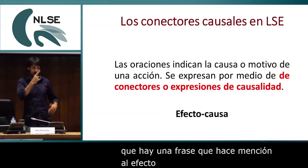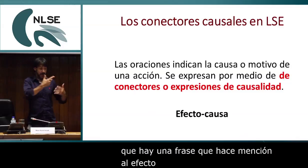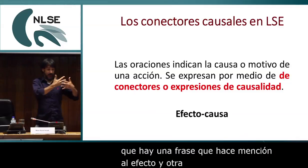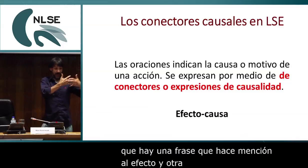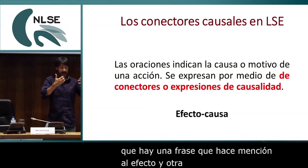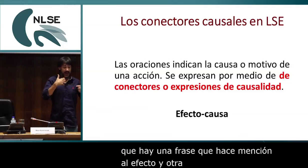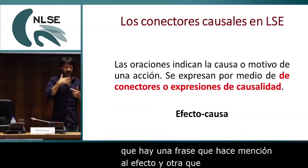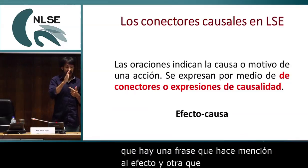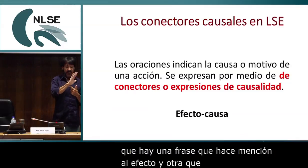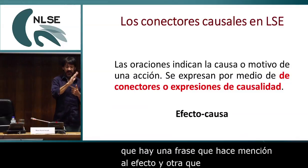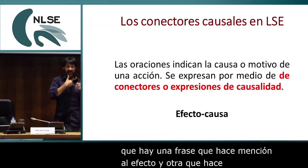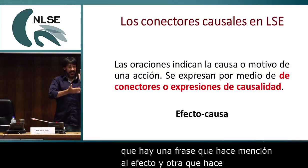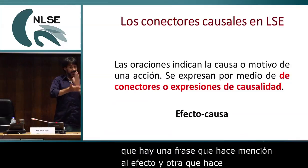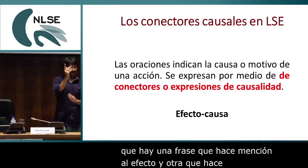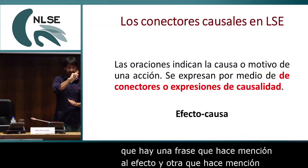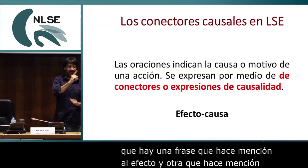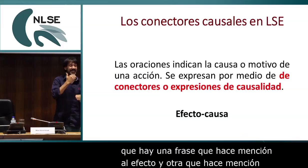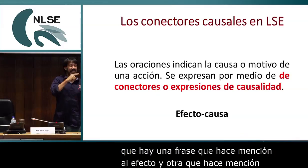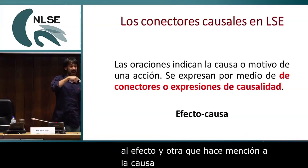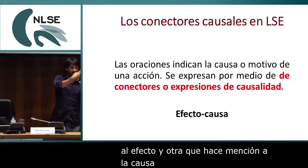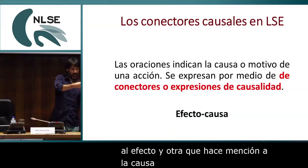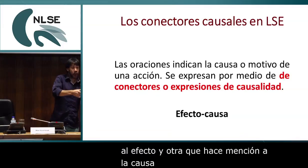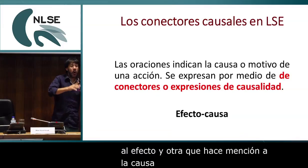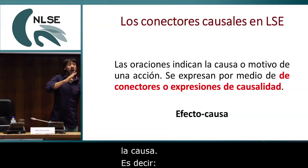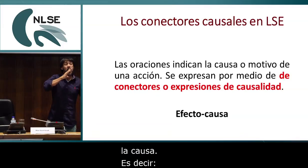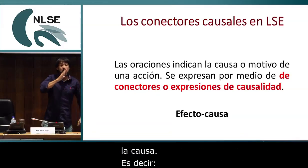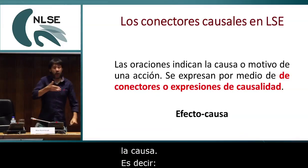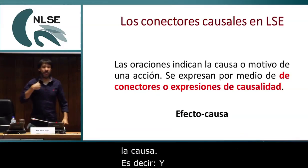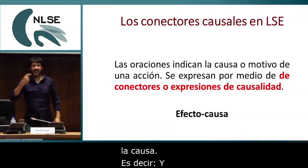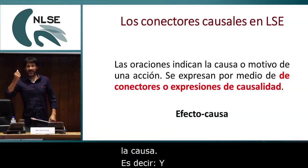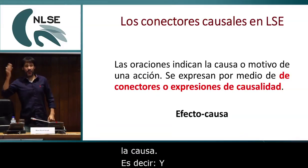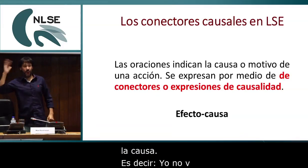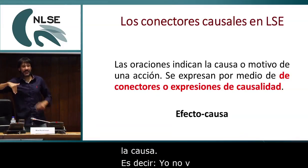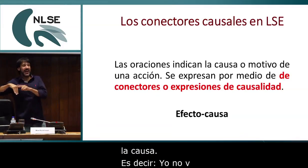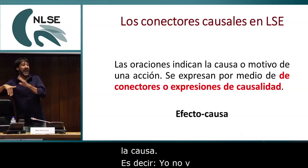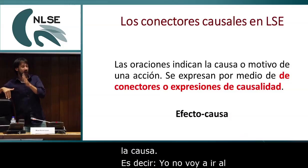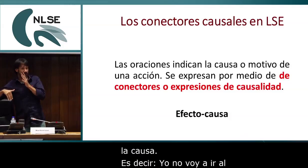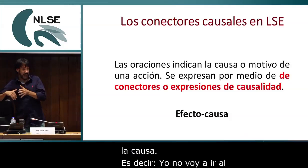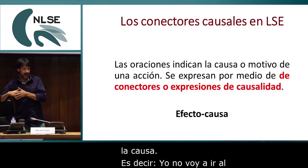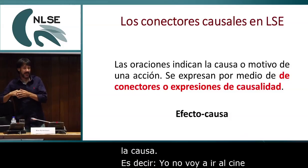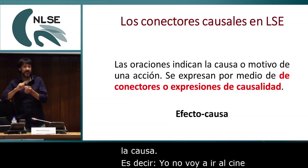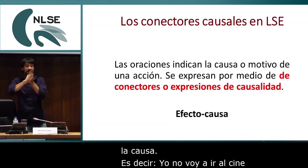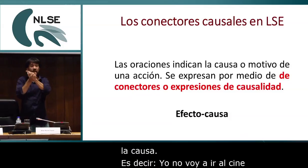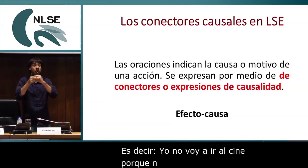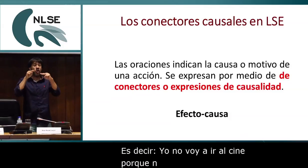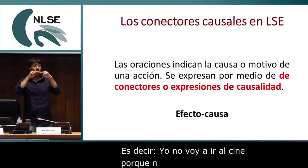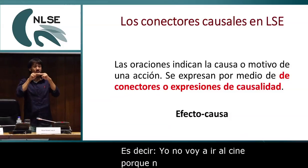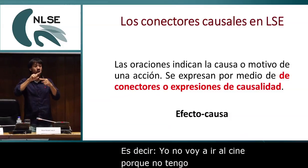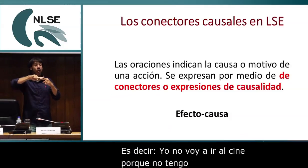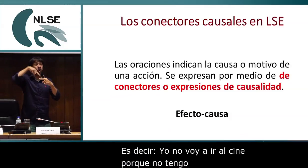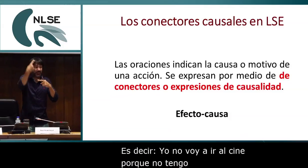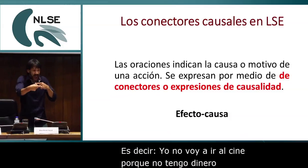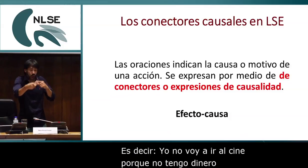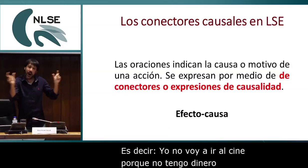cine porque no tengo dinero. ¿Vale? Sería la primera frase sería efecto y la segunda